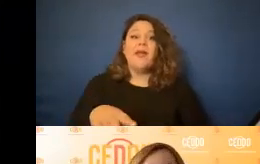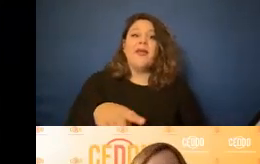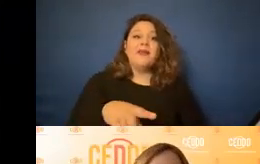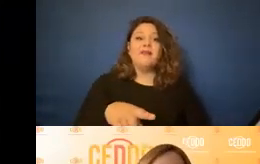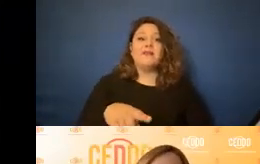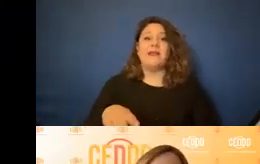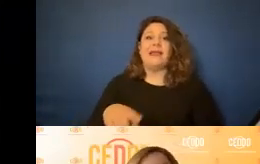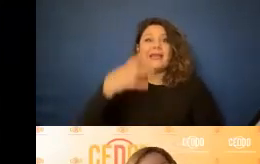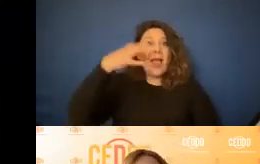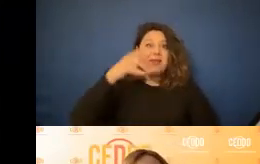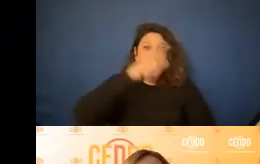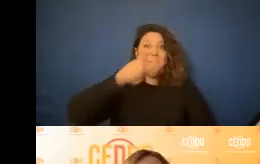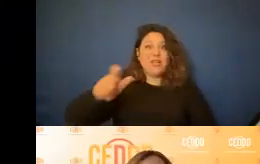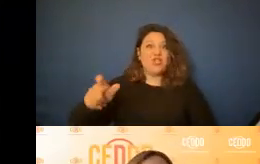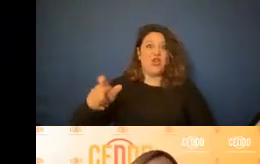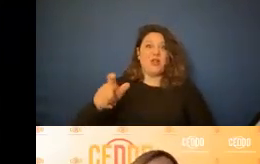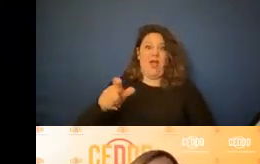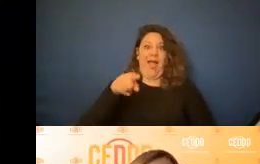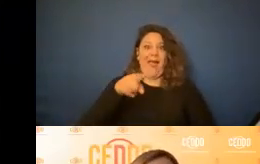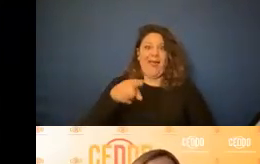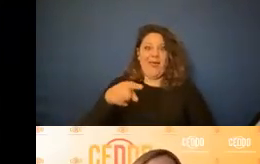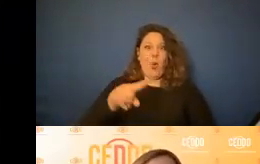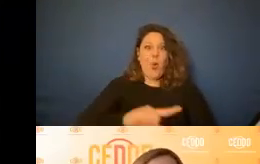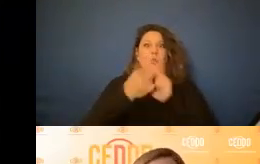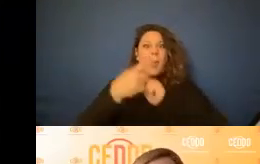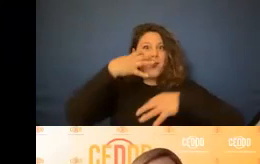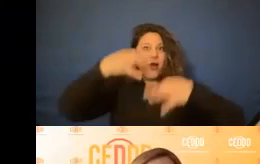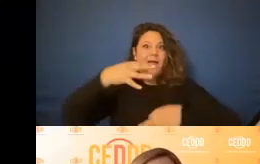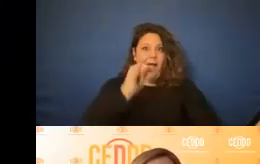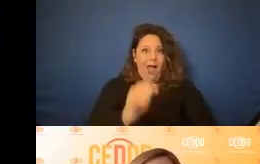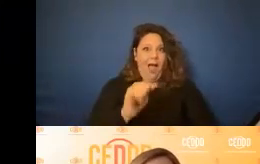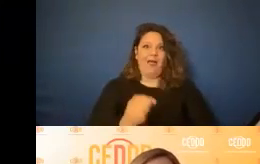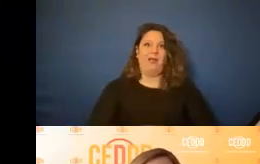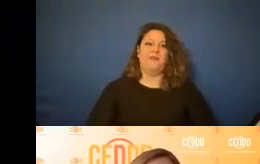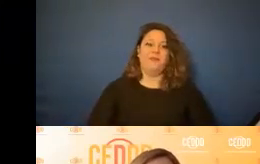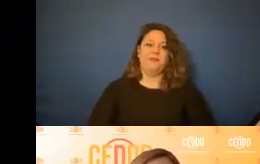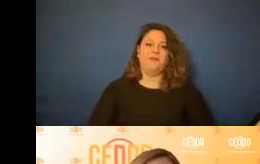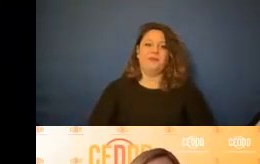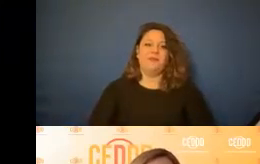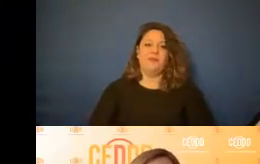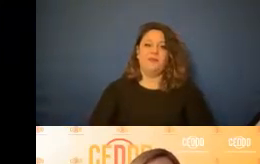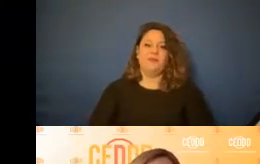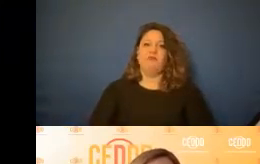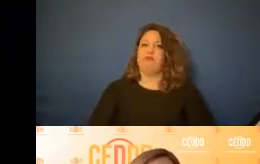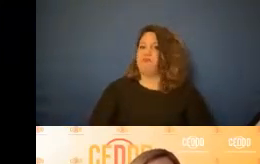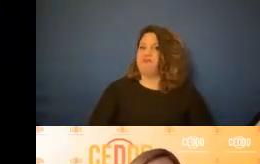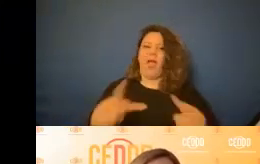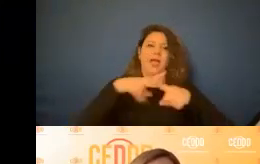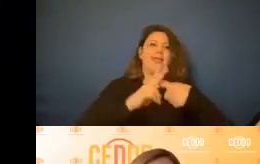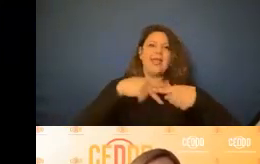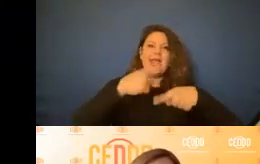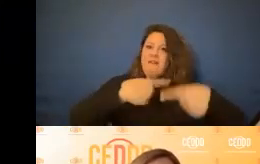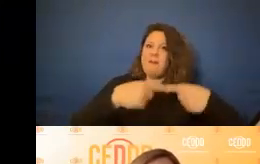posibilidad de hacer un cambio real. Pero tenemos que intervenir sobre todos, sobre talleres a la familia, sobre